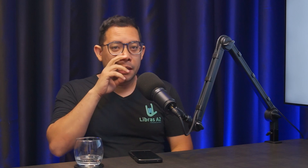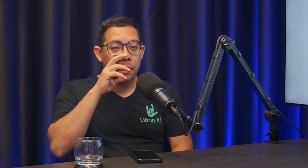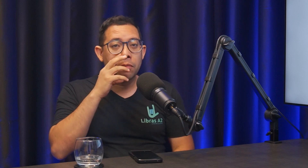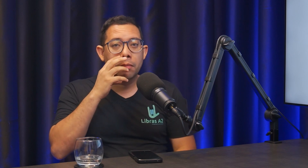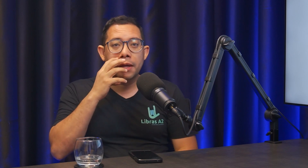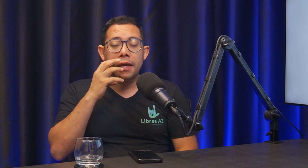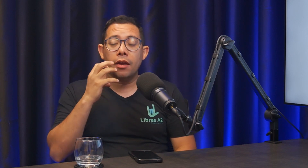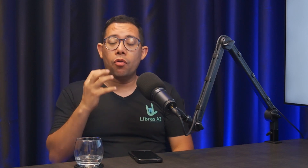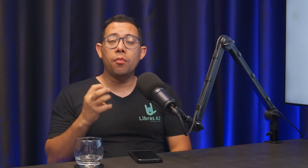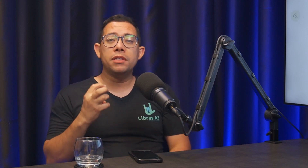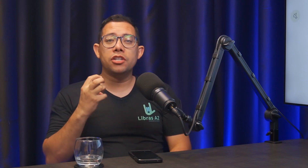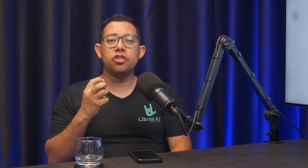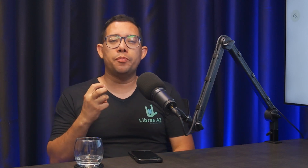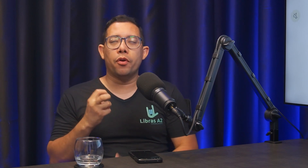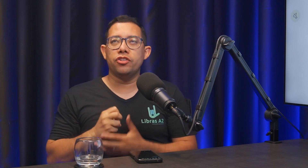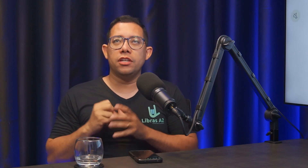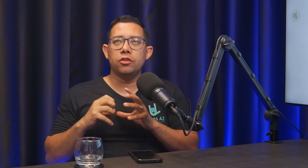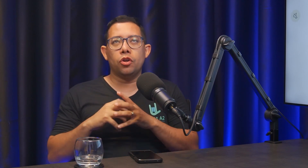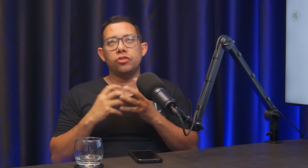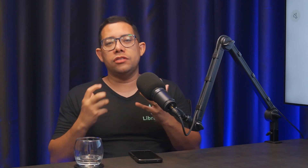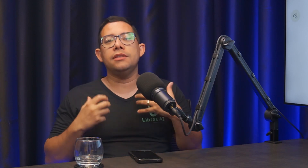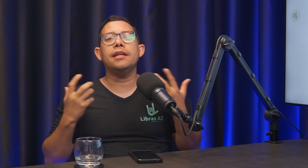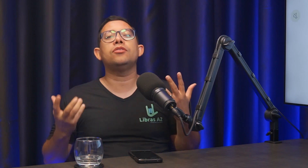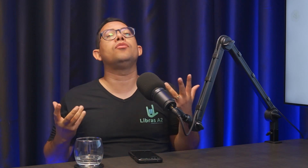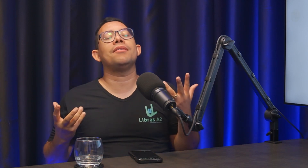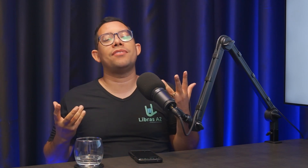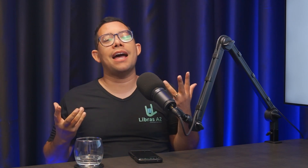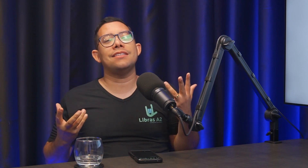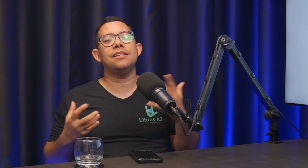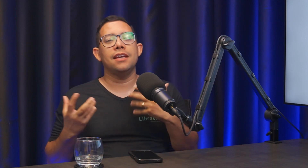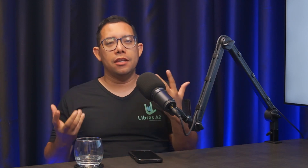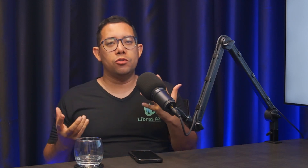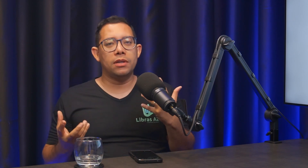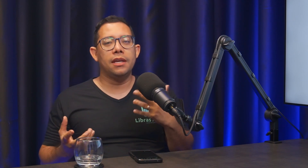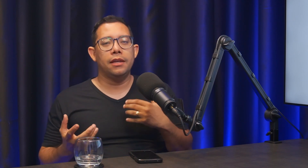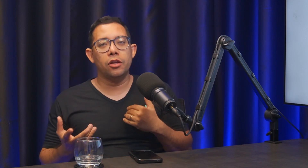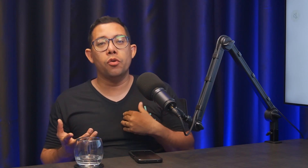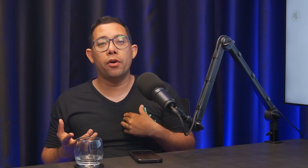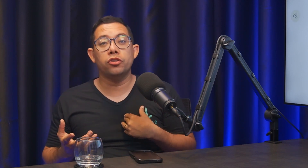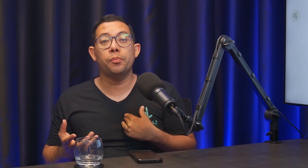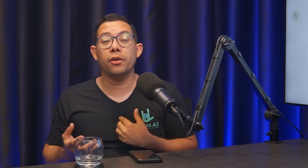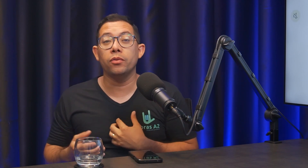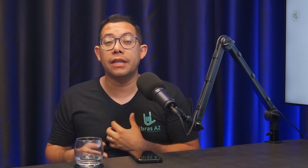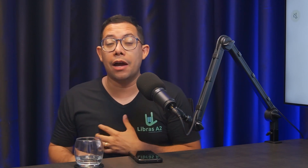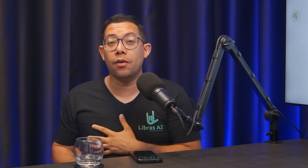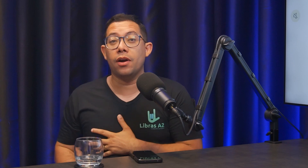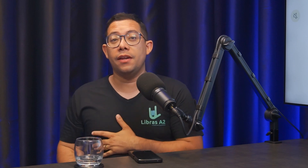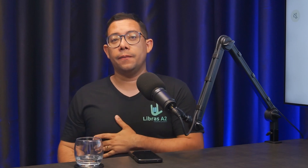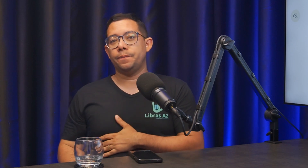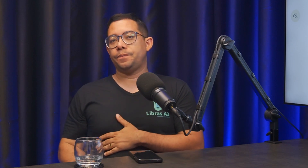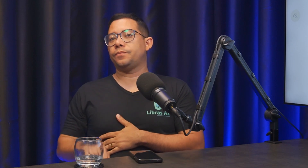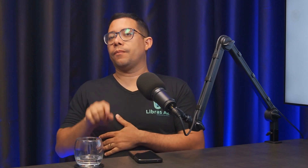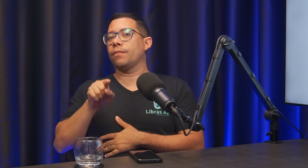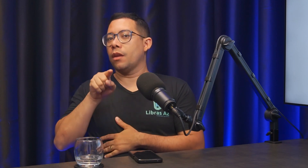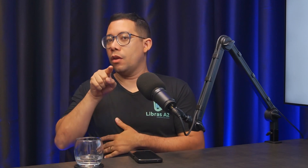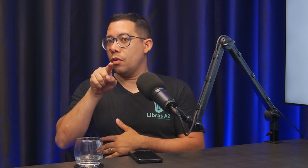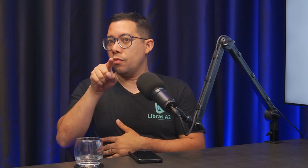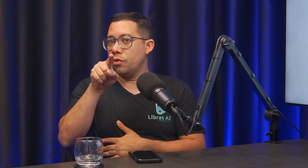Então, como que a gente pode introduzir dentro de uma frase isso aqui? Então, eu posso perguntar, olha,